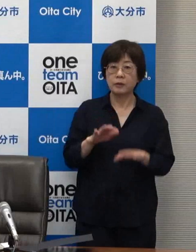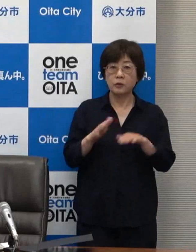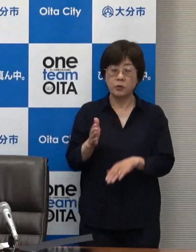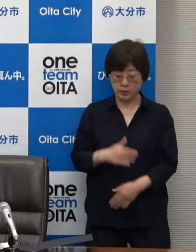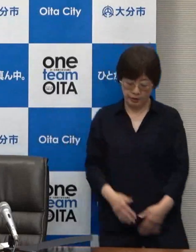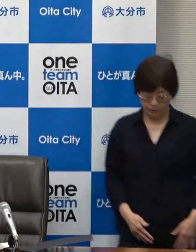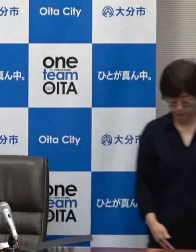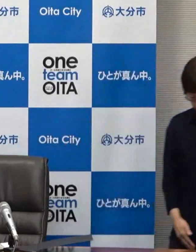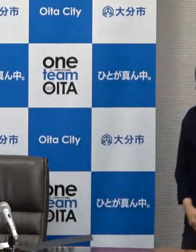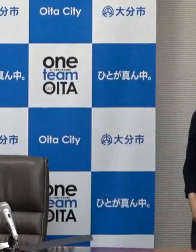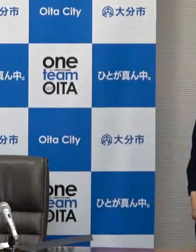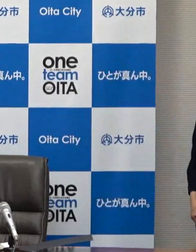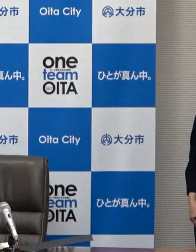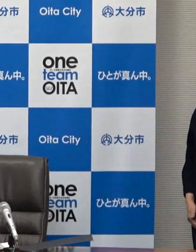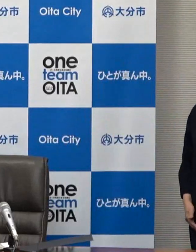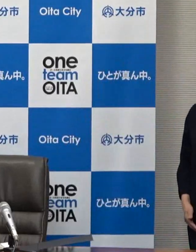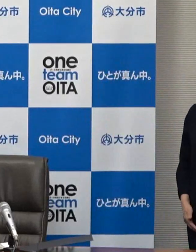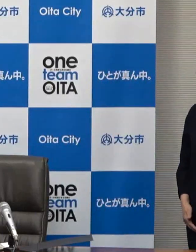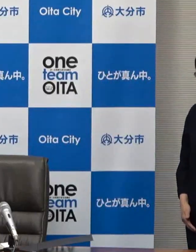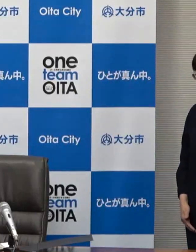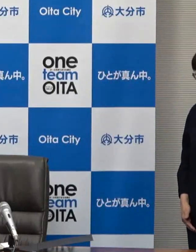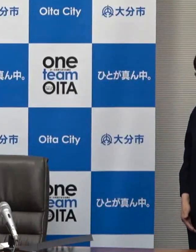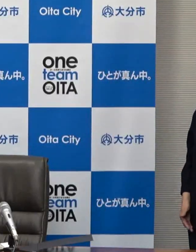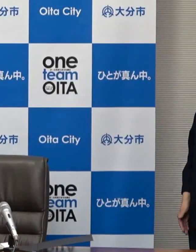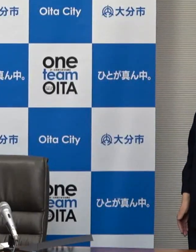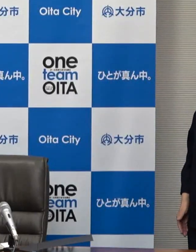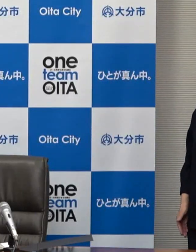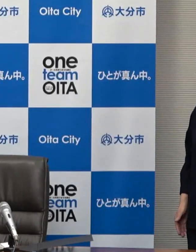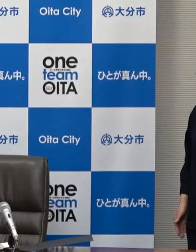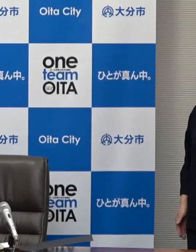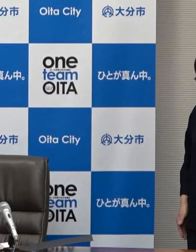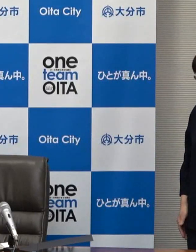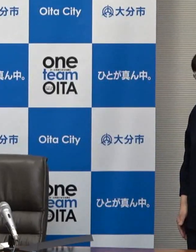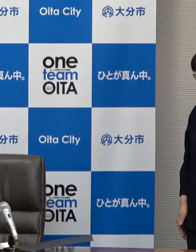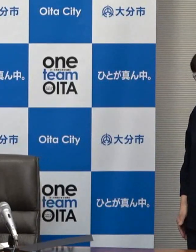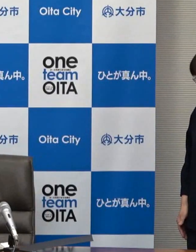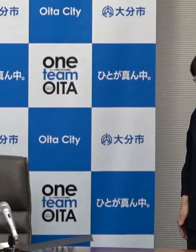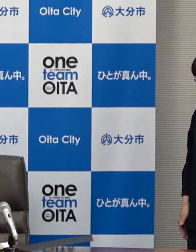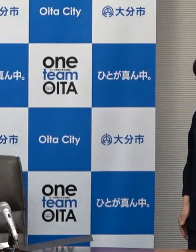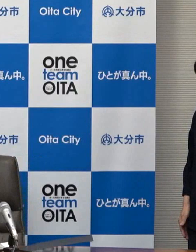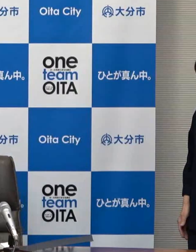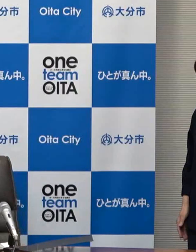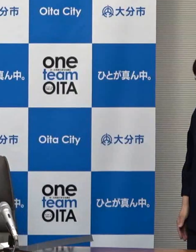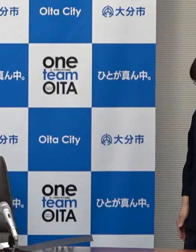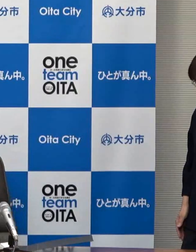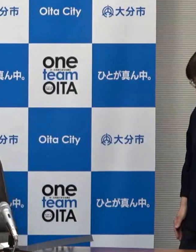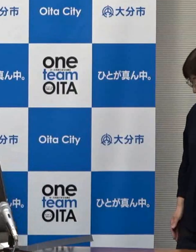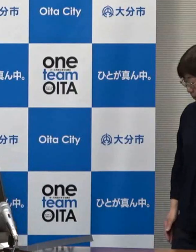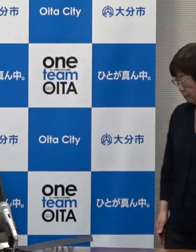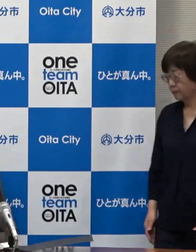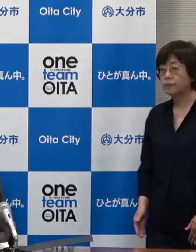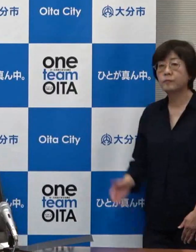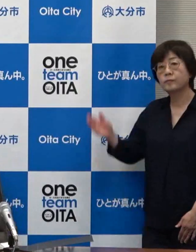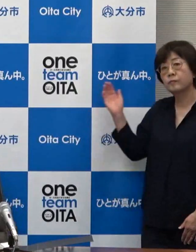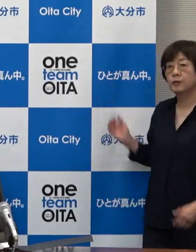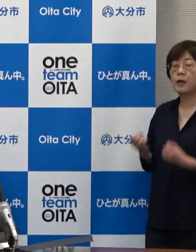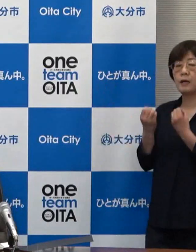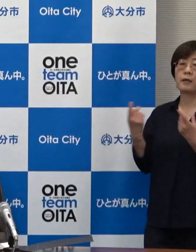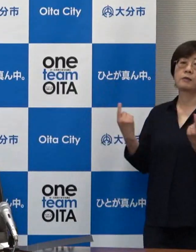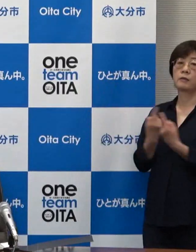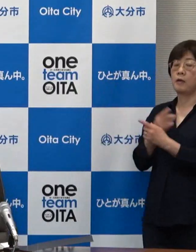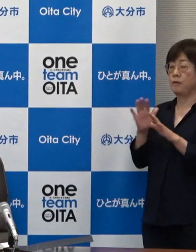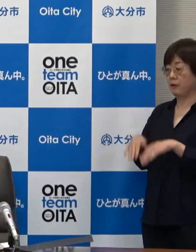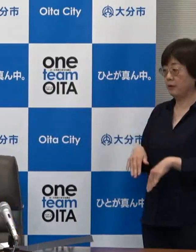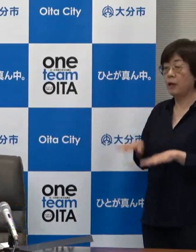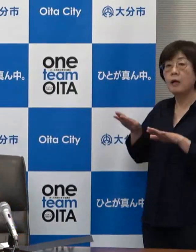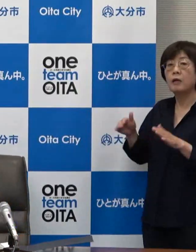今日からバックパネル、これに、新しく、していただきました。